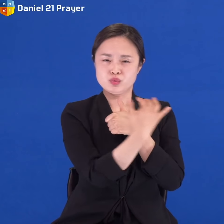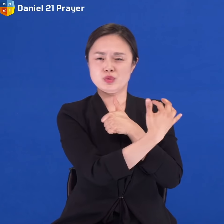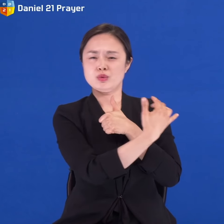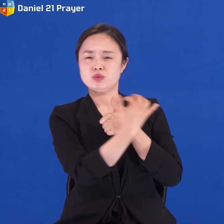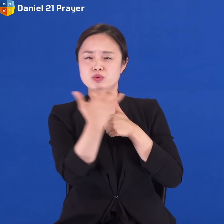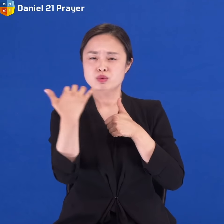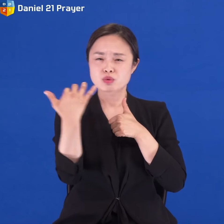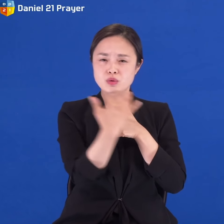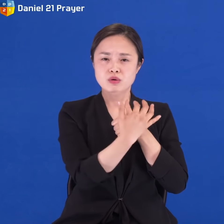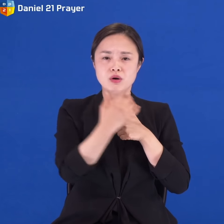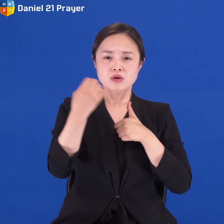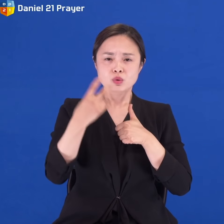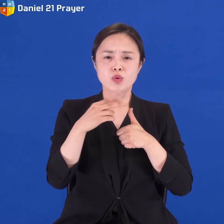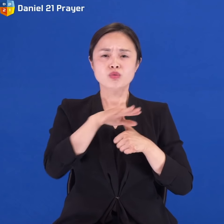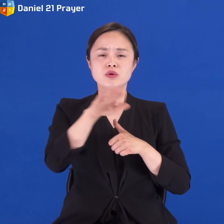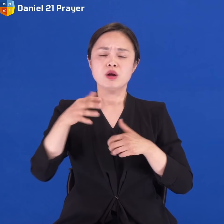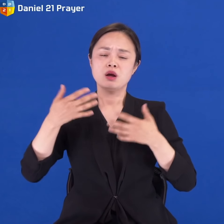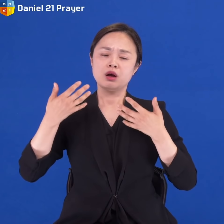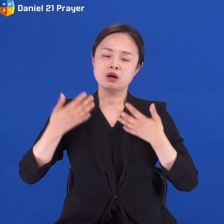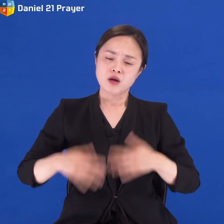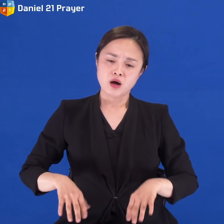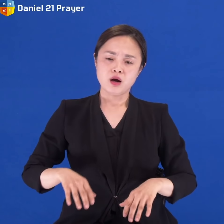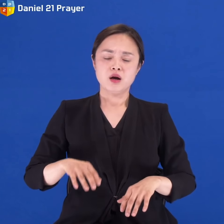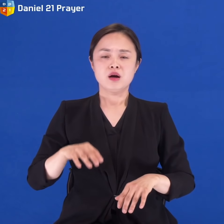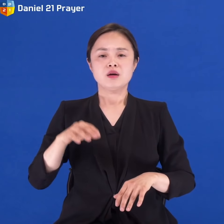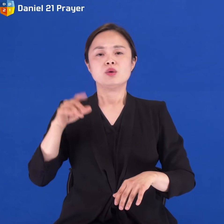상처와 거짓과